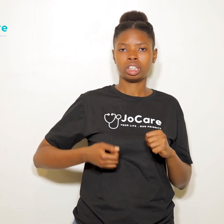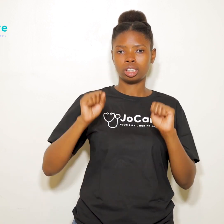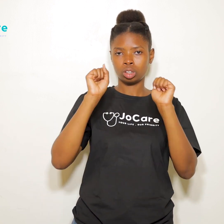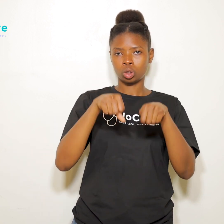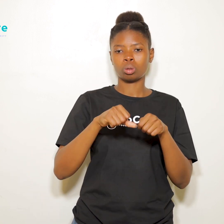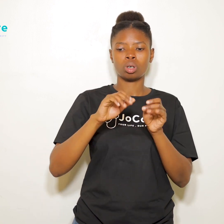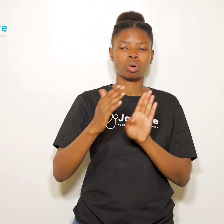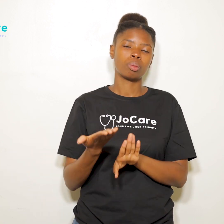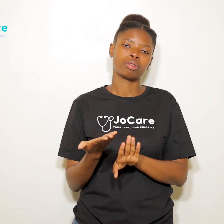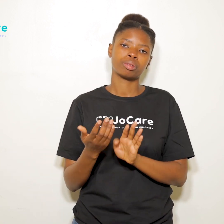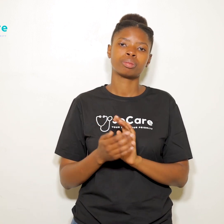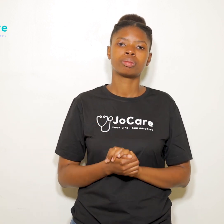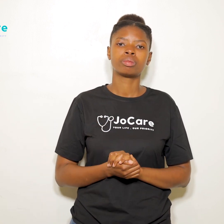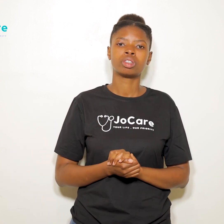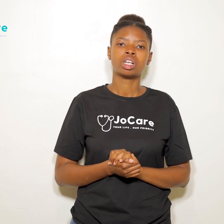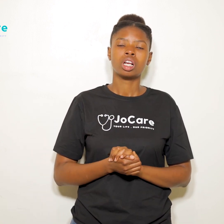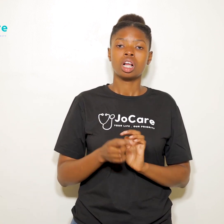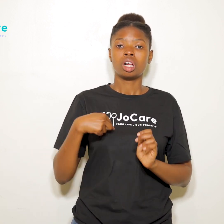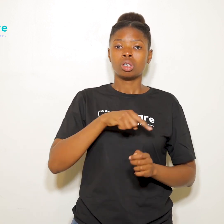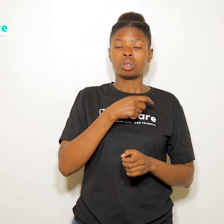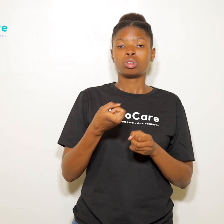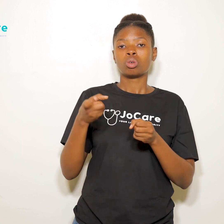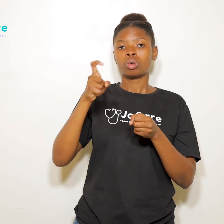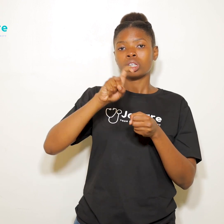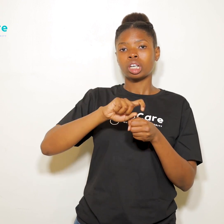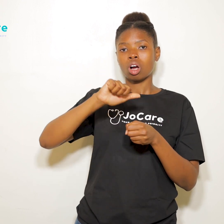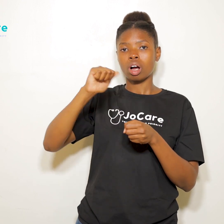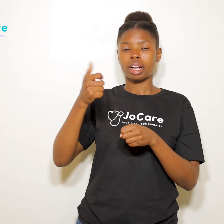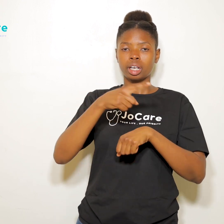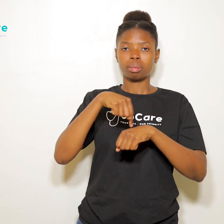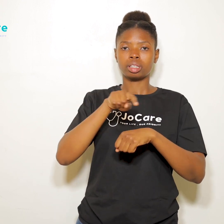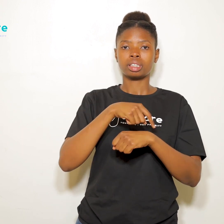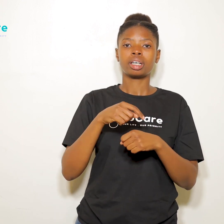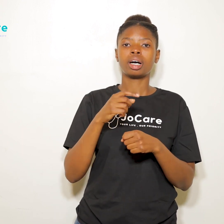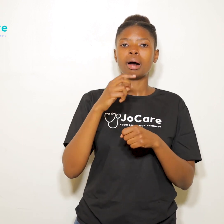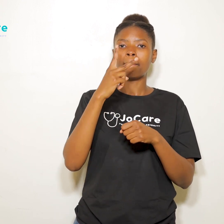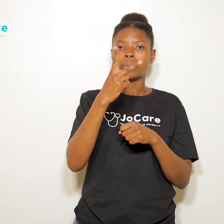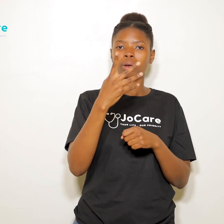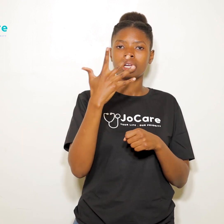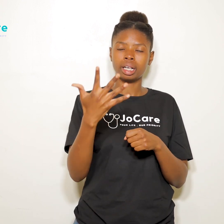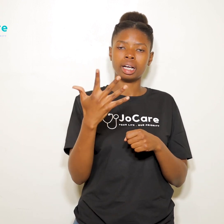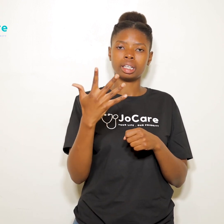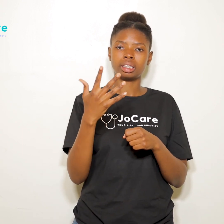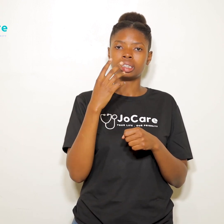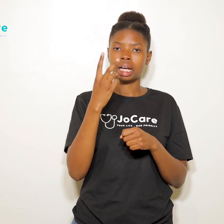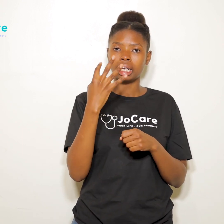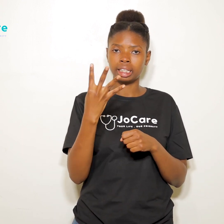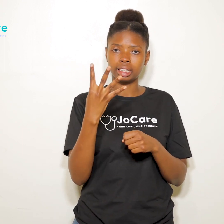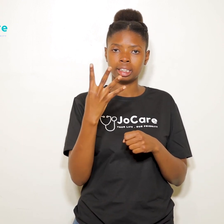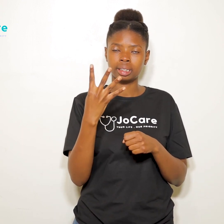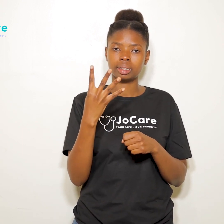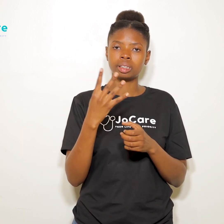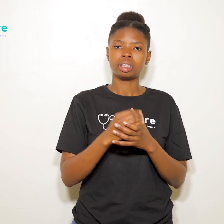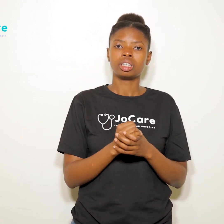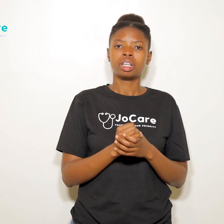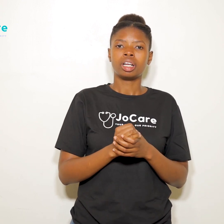Noneho twongeraho andi masaha 28 nk'ay'ubwirinzi gusa, nimba ariko navuga ni amasaha ya security